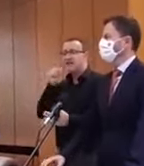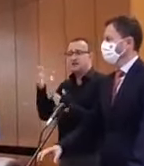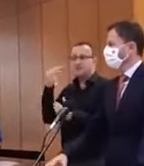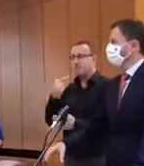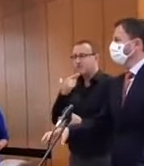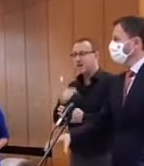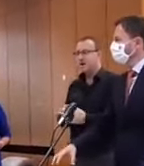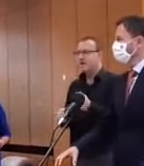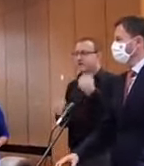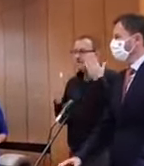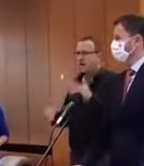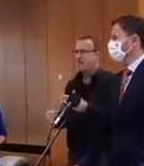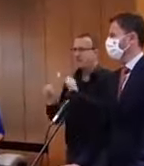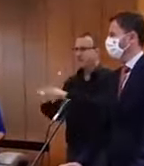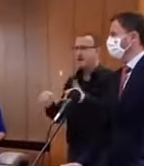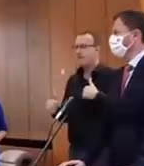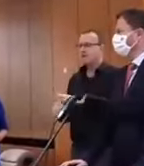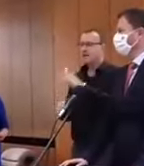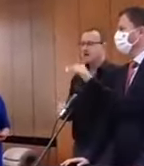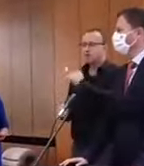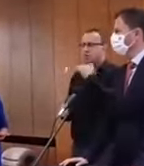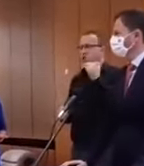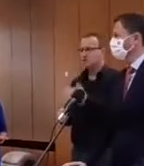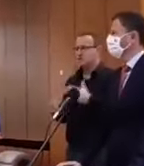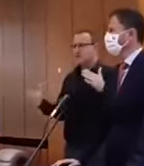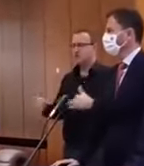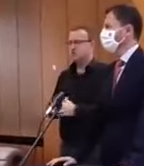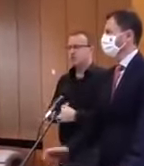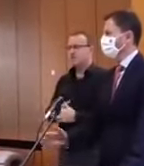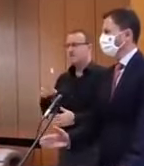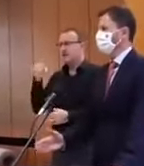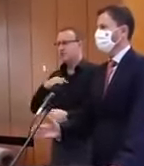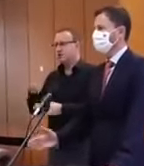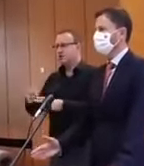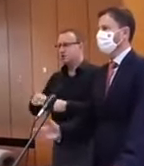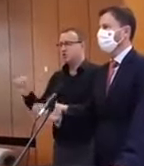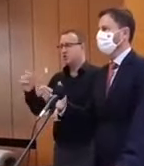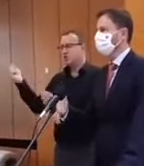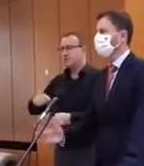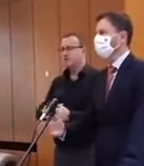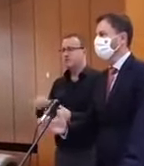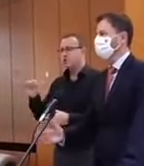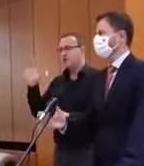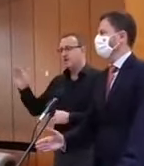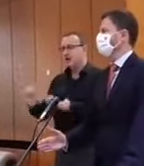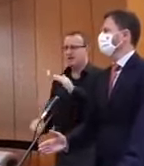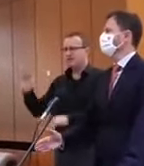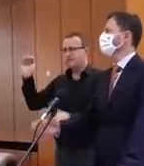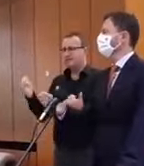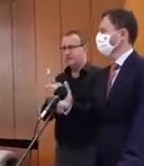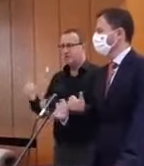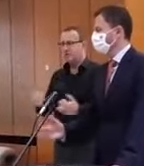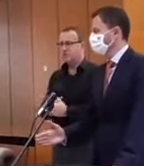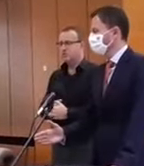na tlačovej besede, že verím, že aj v parlamente nájdem dostatočnú väčšinu na to, aby sme riešenia, ktoré prinesieme, ktoré majú